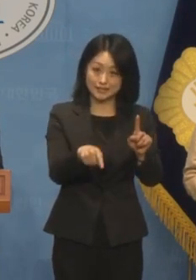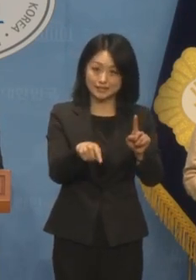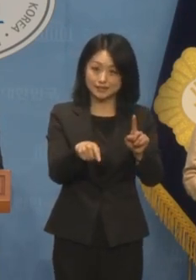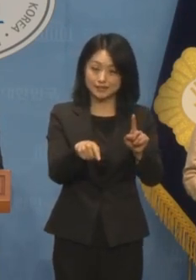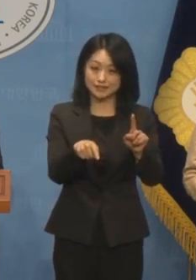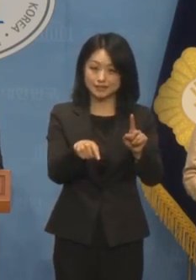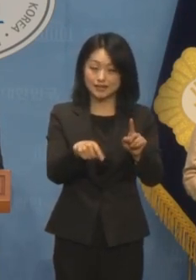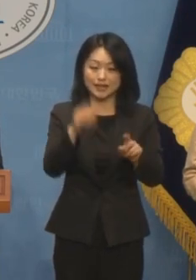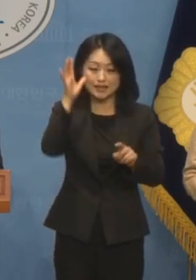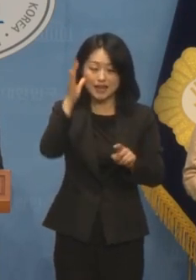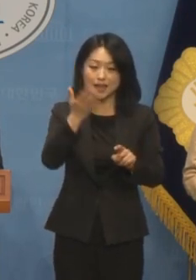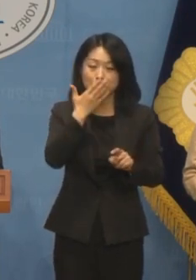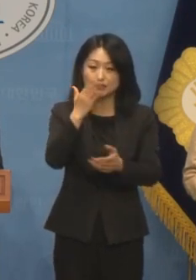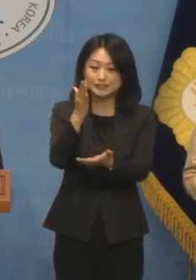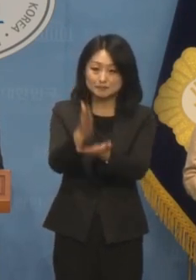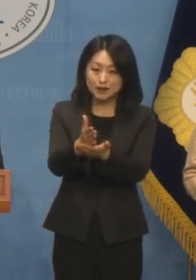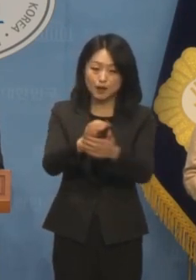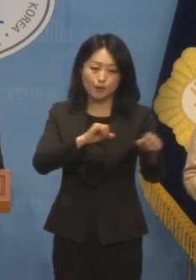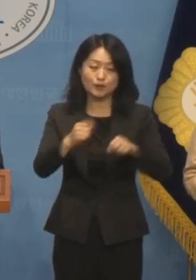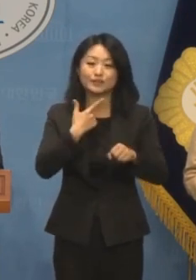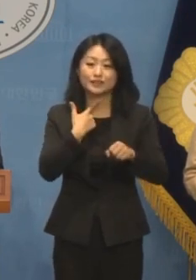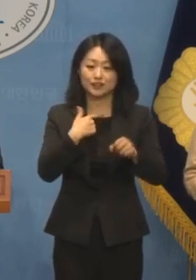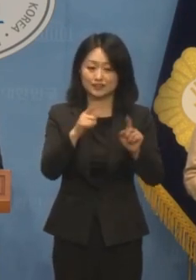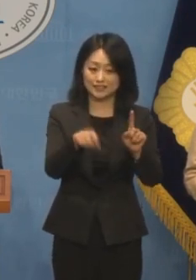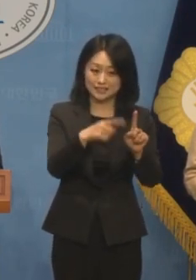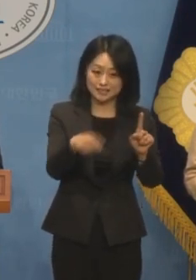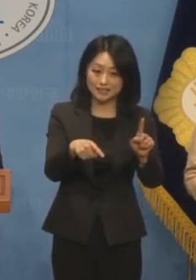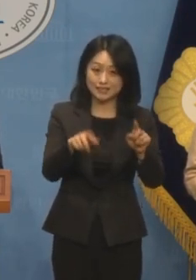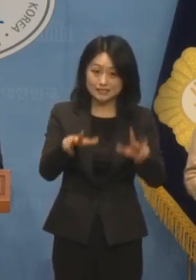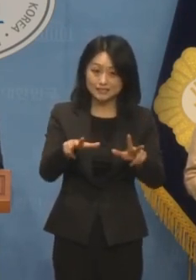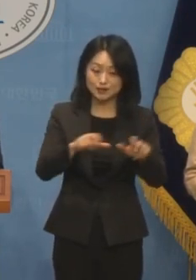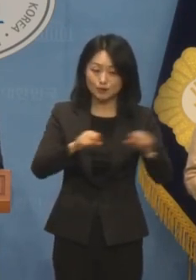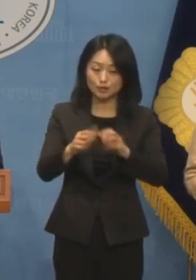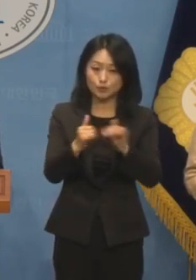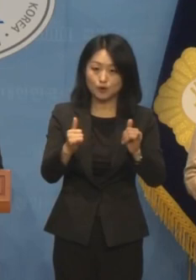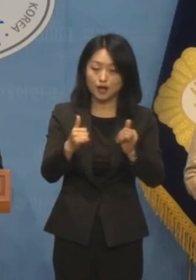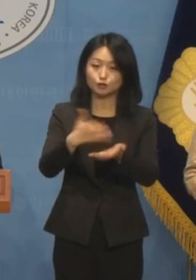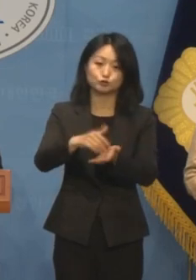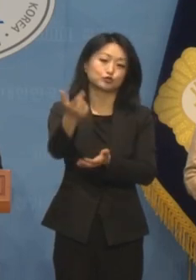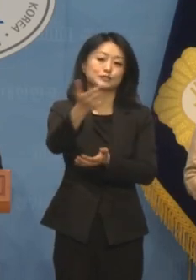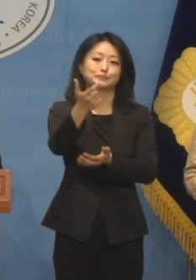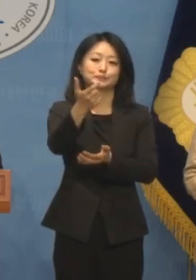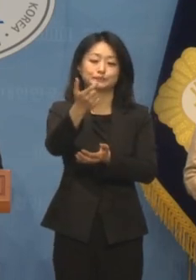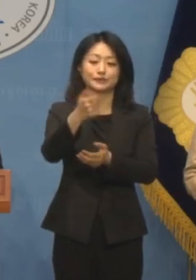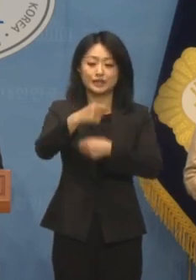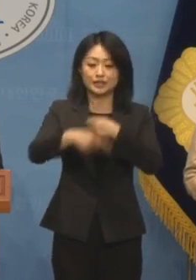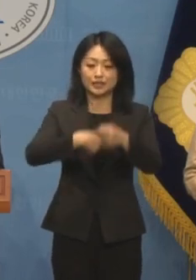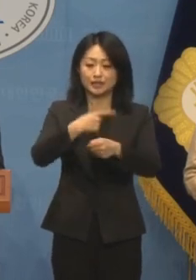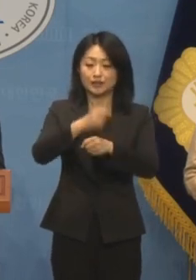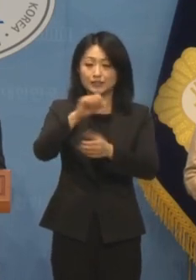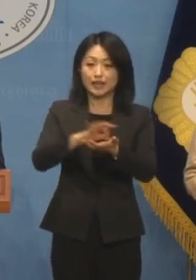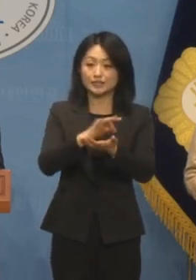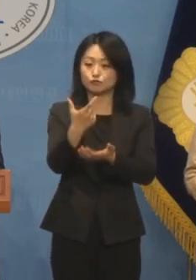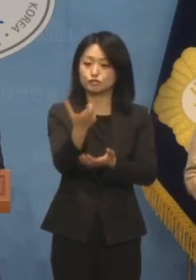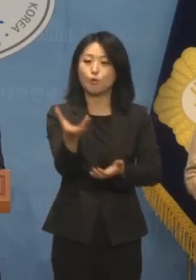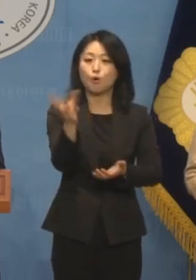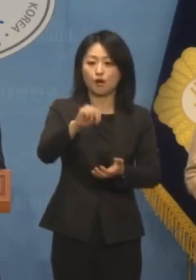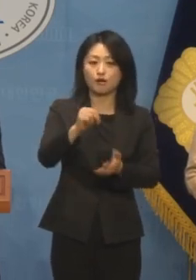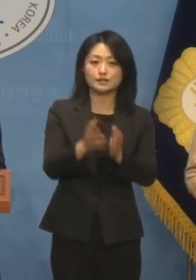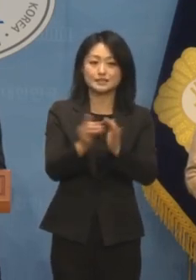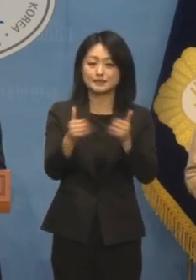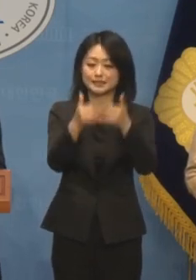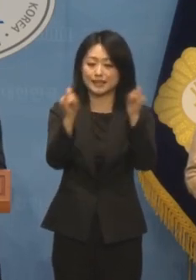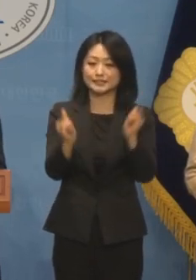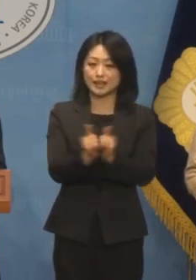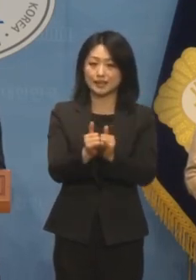개식용 종식을 위한 모임 아름품은 현재 활동가 60여 명, 한 해 예산 65억에 이르는 거대한 규모의 시민단체가